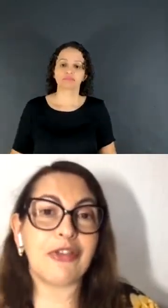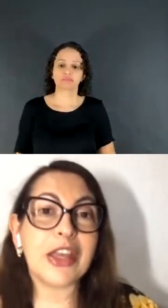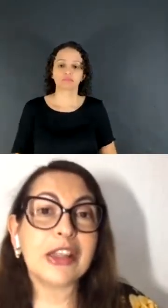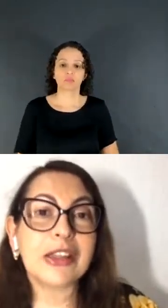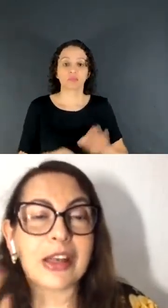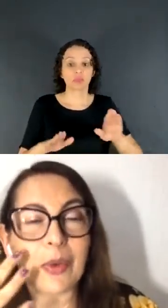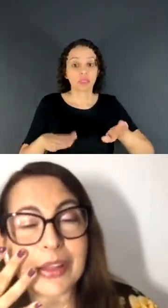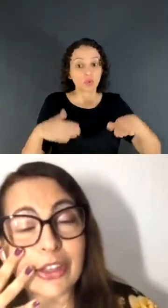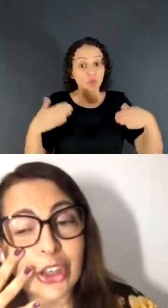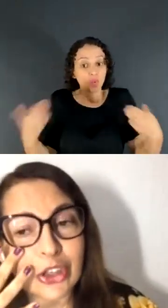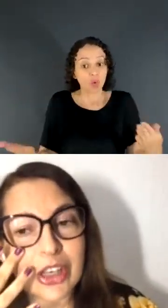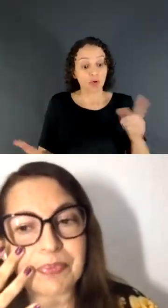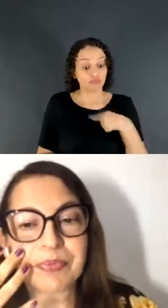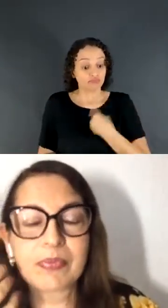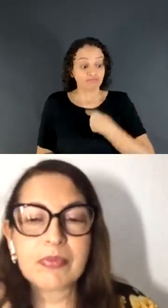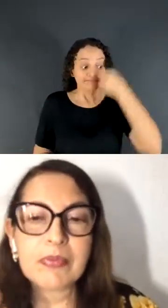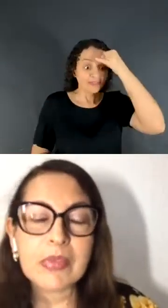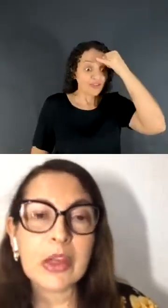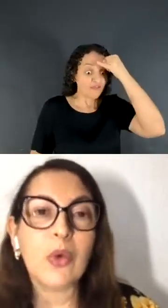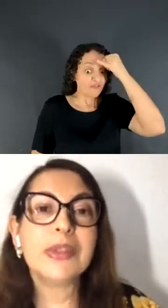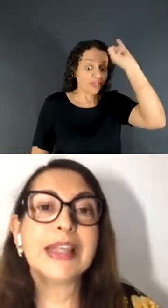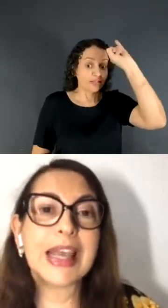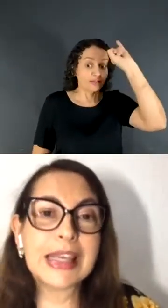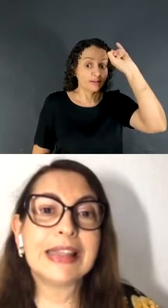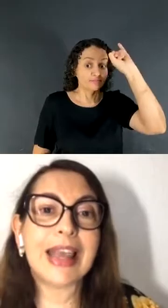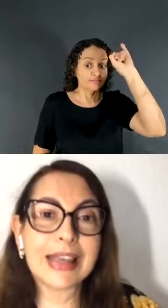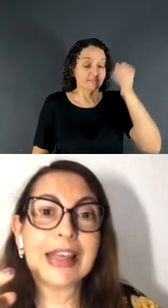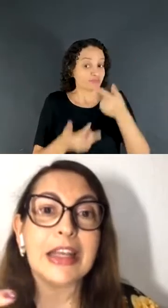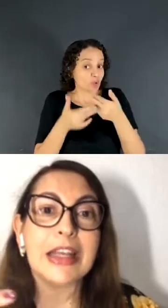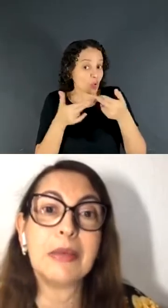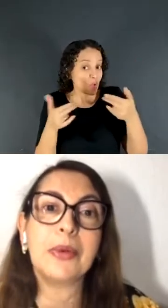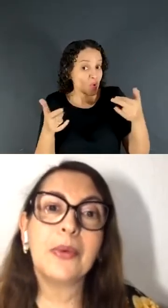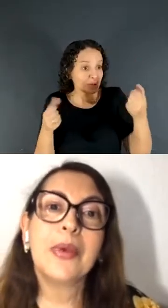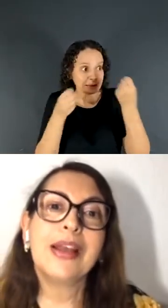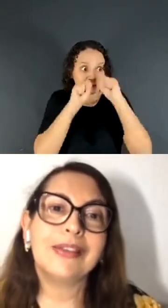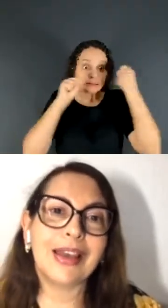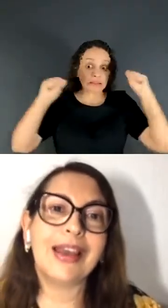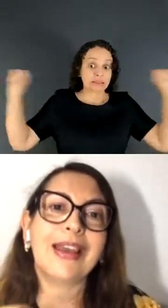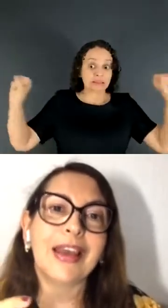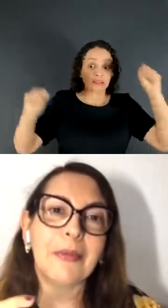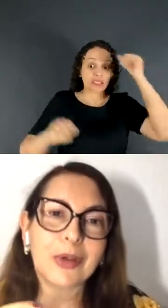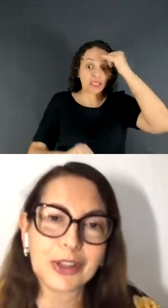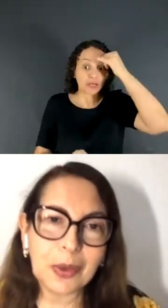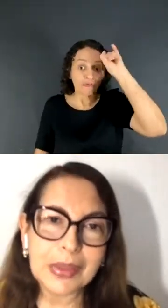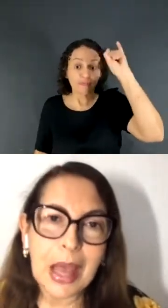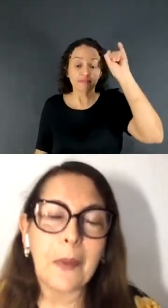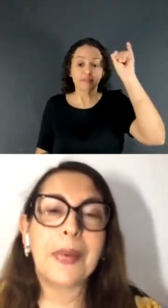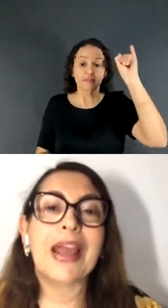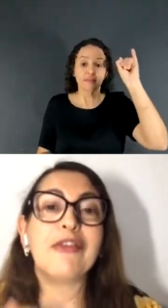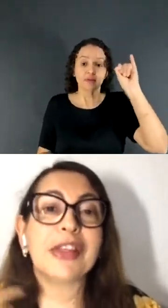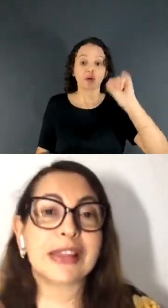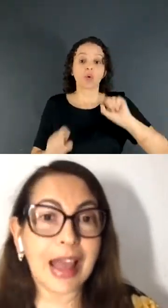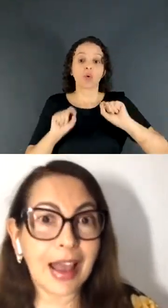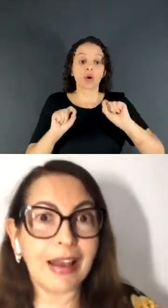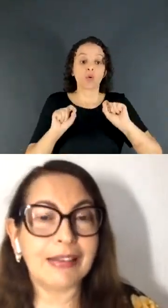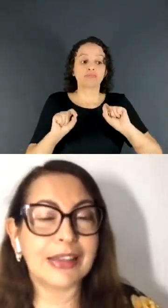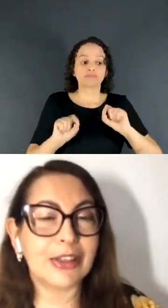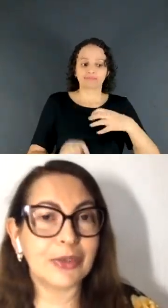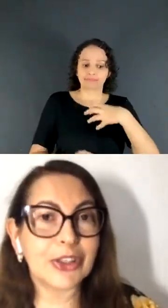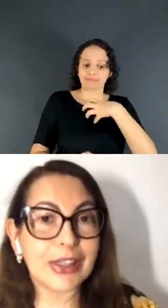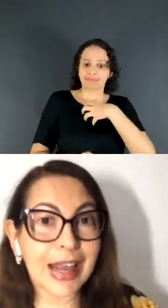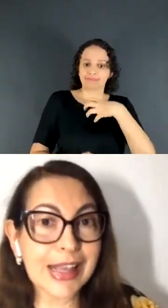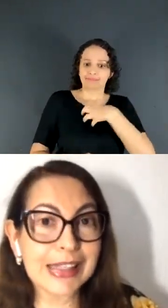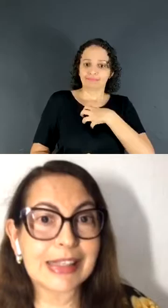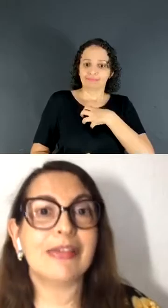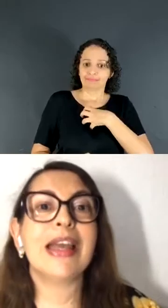gente evita, quando a gente consegue ter equilíbrio, né, emocional para evitar